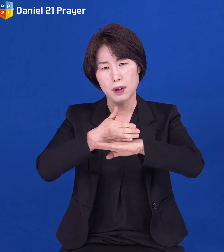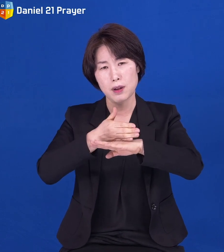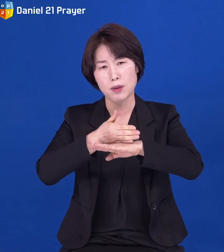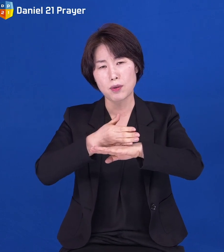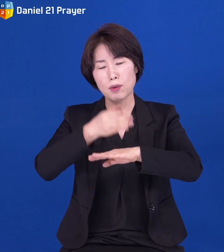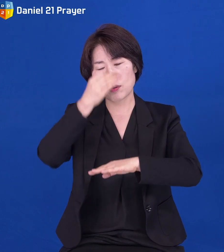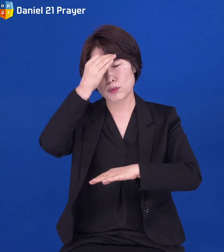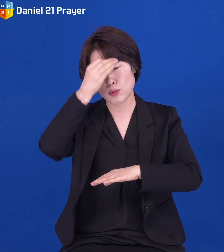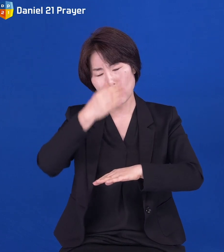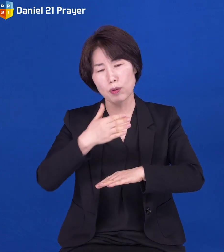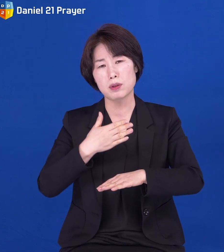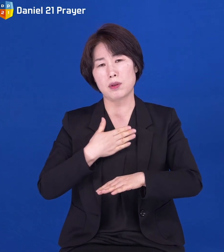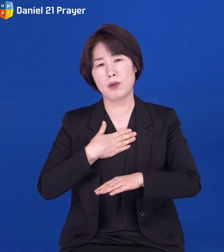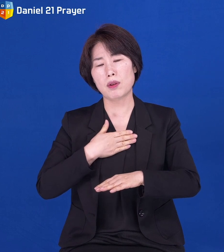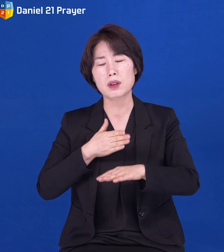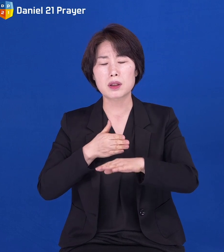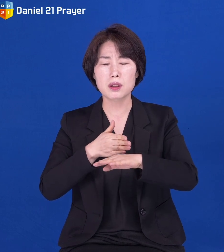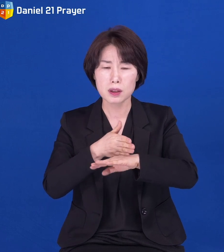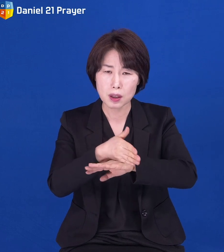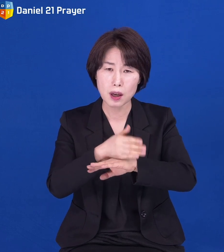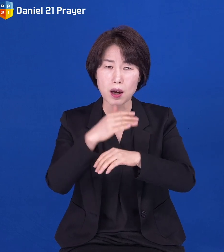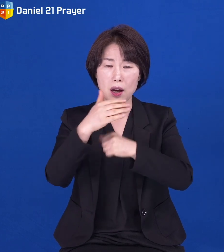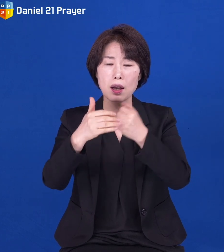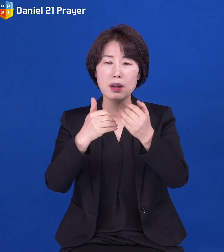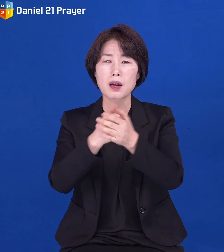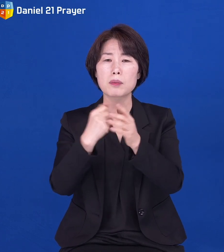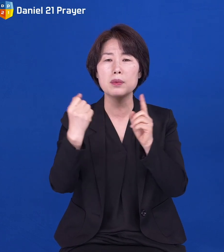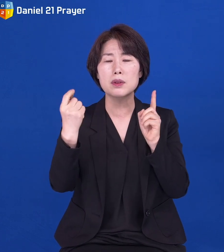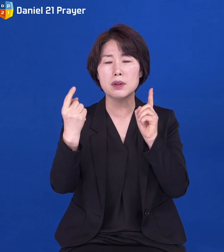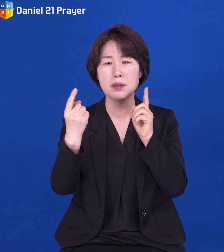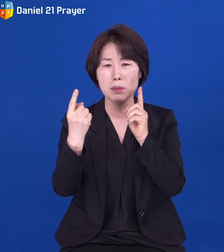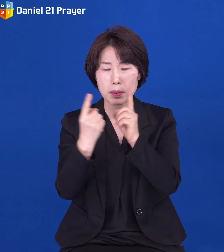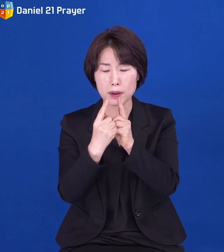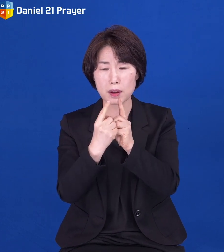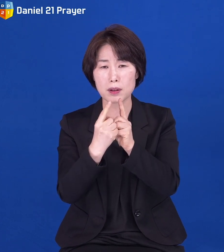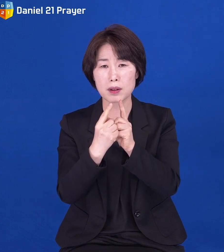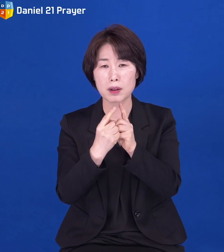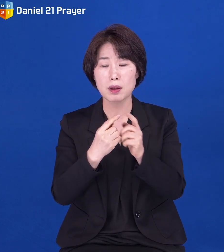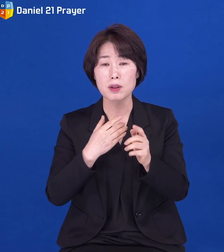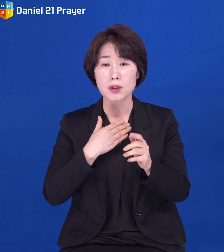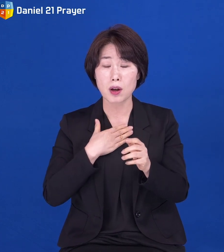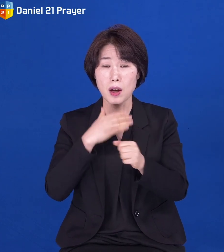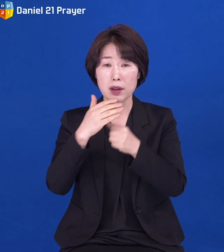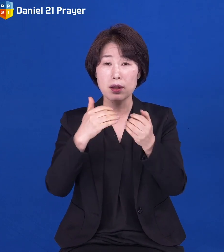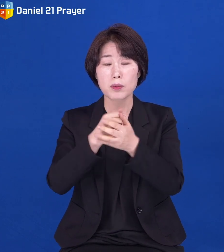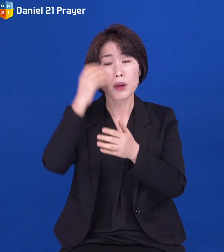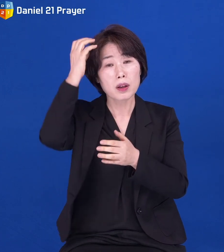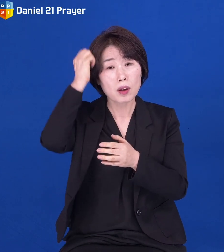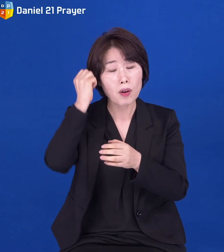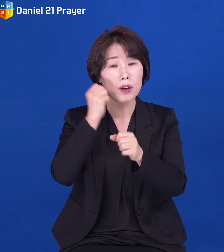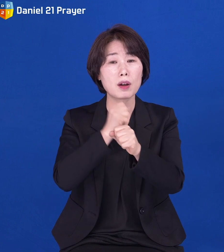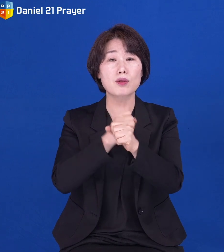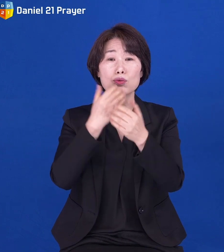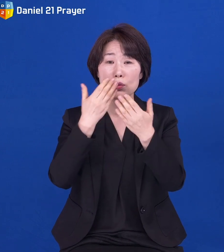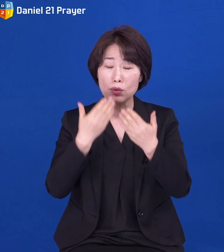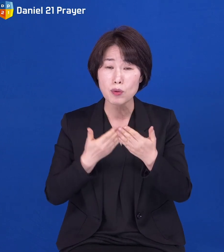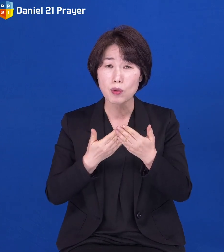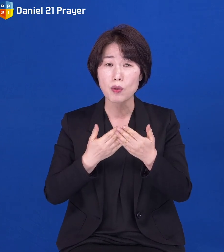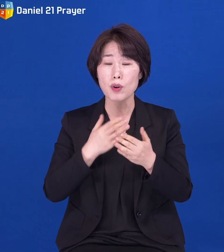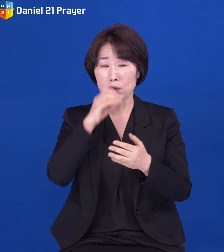너무 늦게 하나님께 찾아왔는데도 하나님께서는 너무 저를 아직도 기억하시고 계시고 저한테 계속 기회를